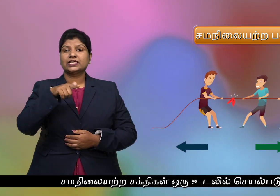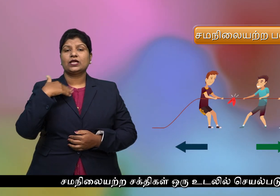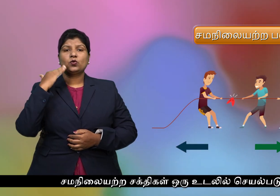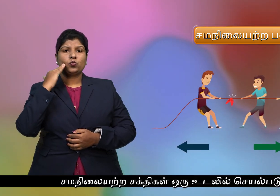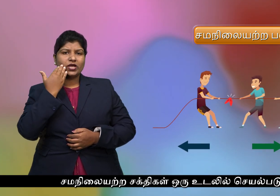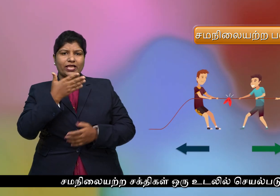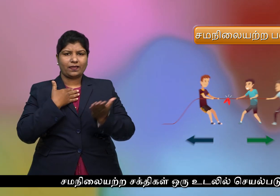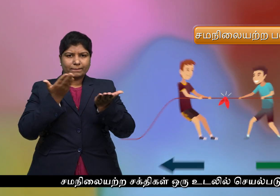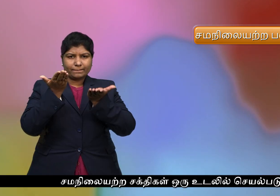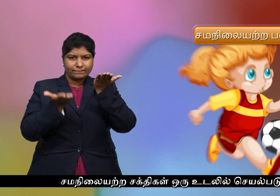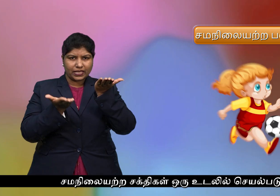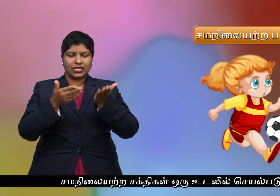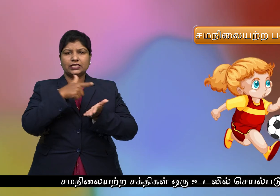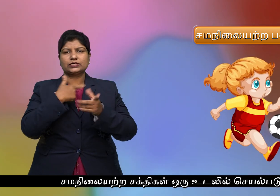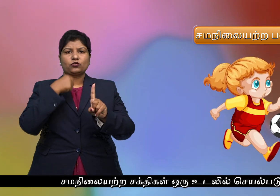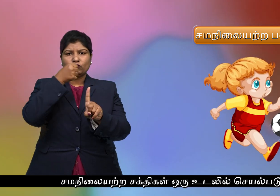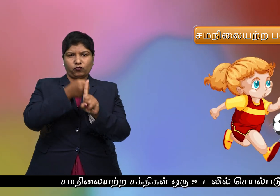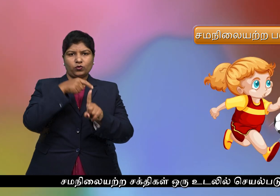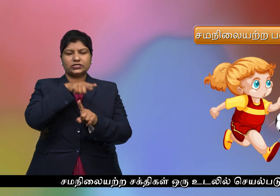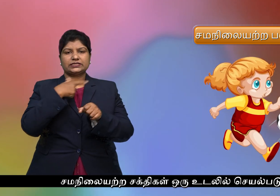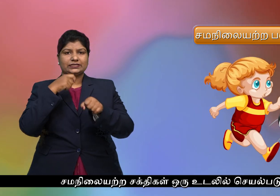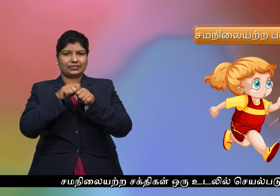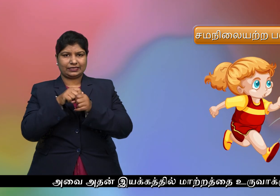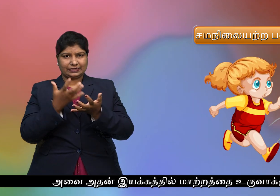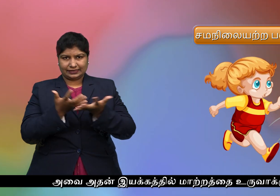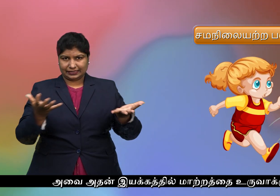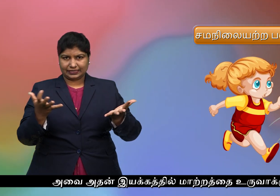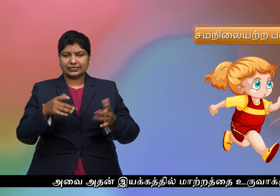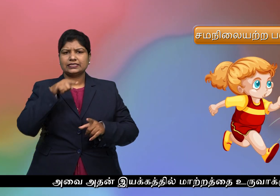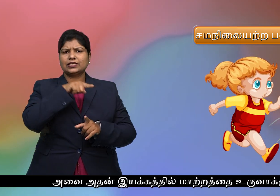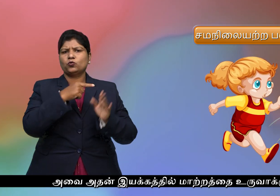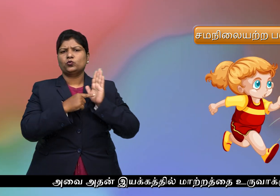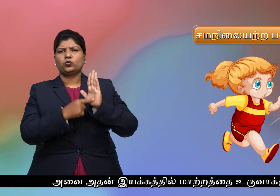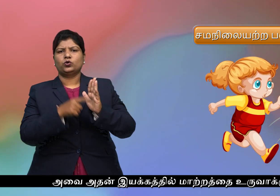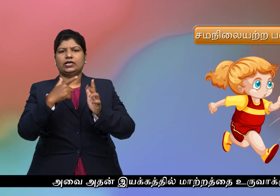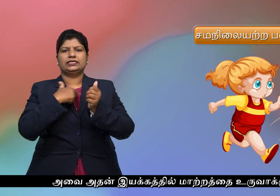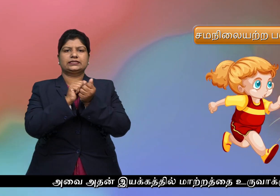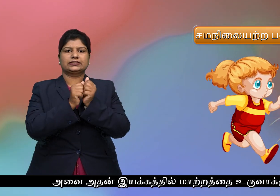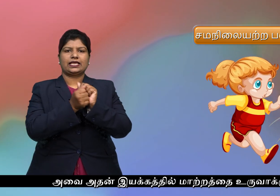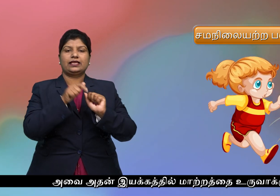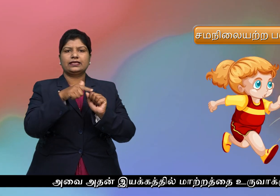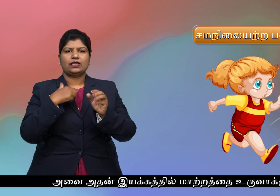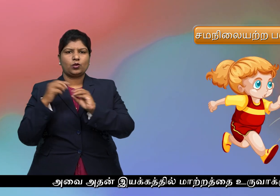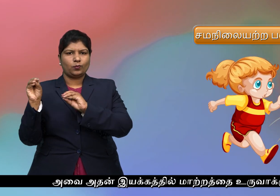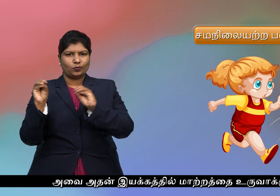சமநிலையற்ற விசைகள் ஒரு உடலில் செயல்படும்போது அவை தன் இயக்கத்தில் மாற்றத்தை உருவாக்குகின்றன.